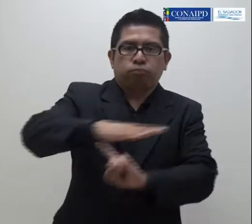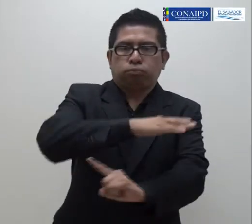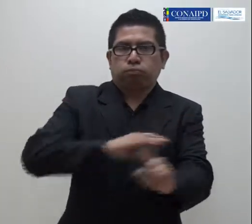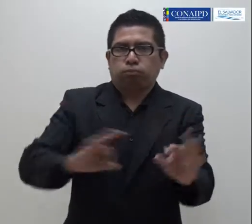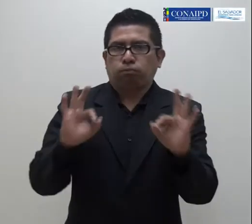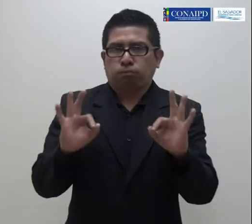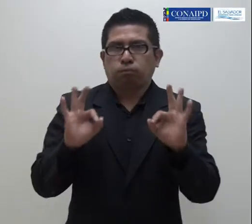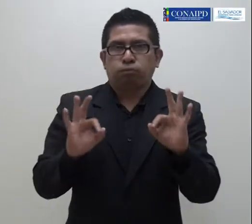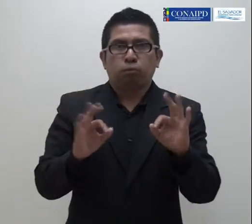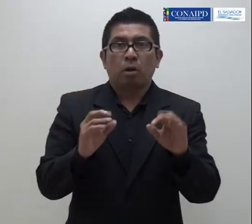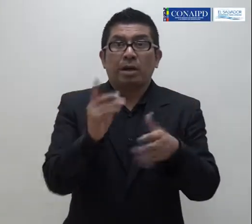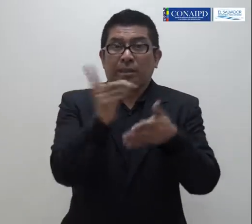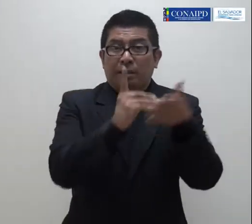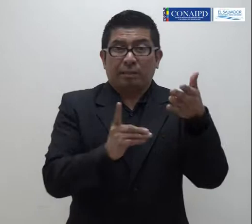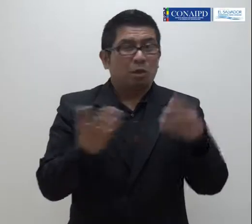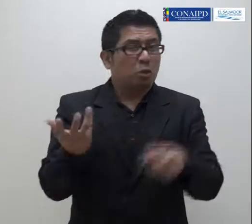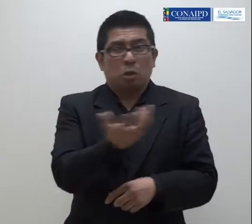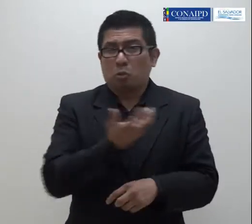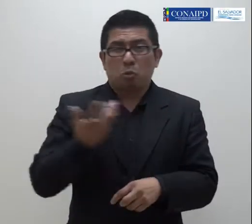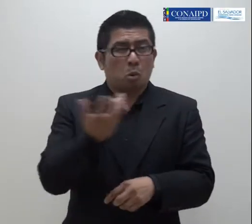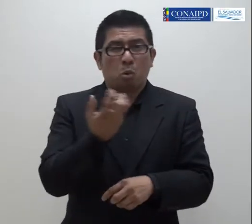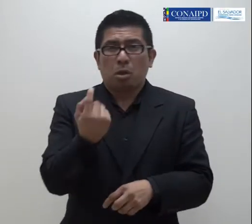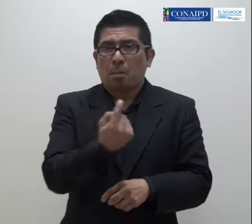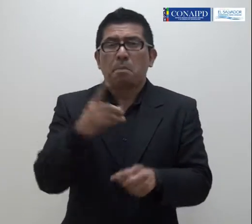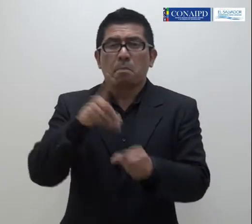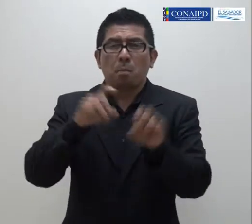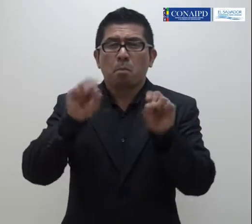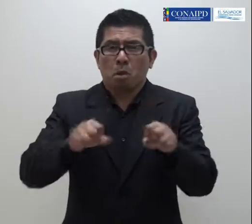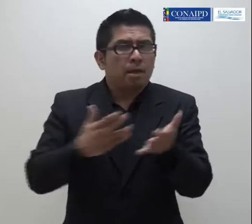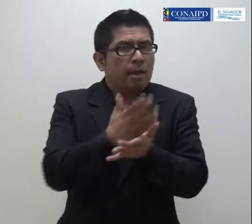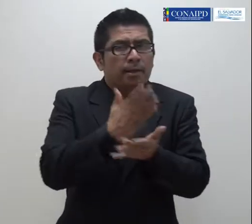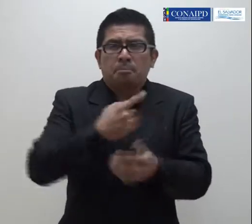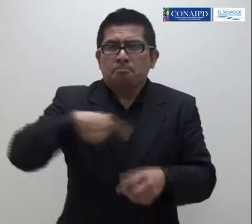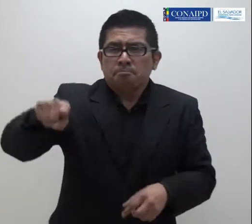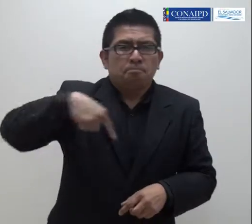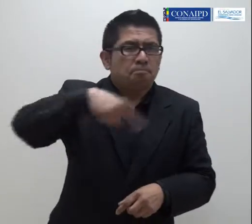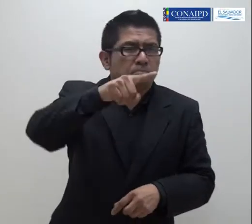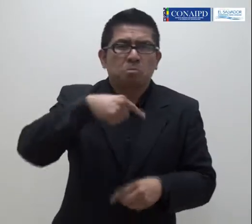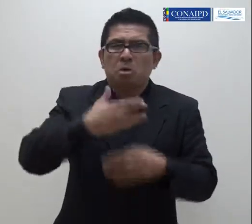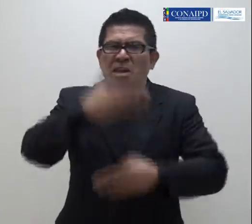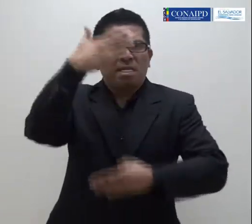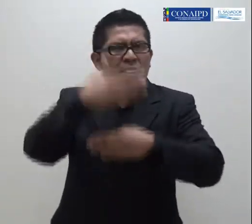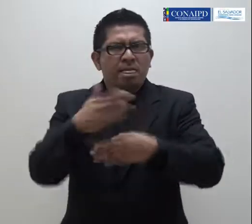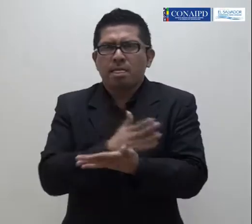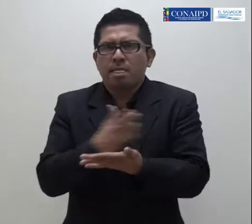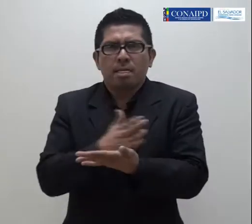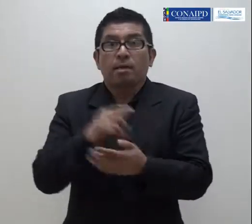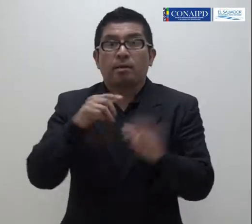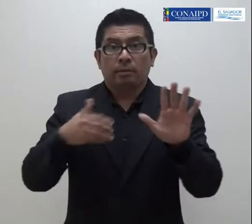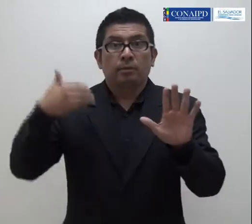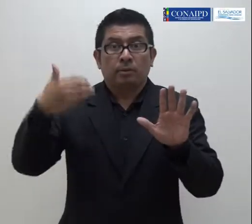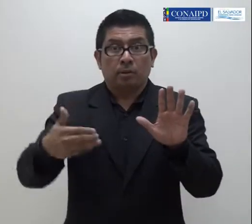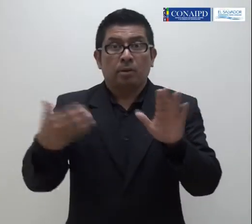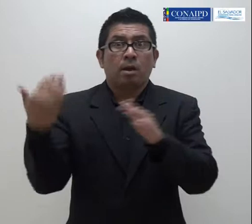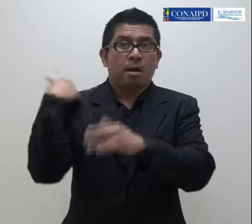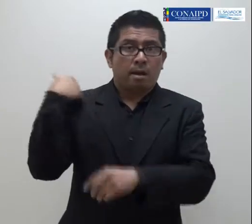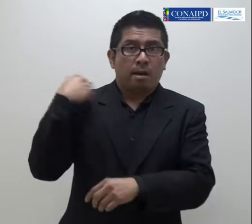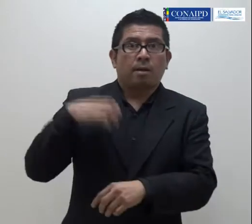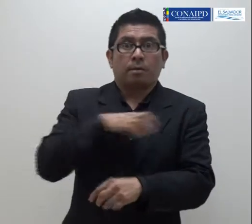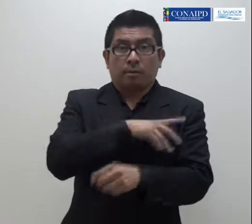diseño universal que permitan a las personas con discapacidad desplazarse sin barreras. En el quinquenio se solicitó al CONAIPD